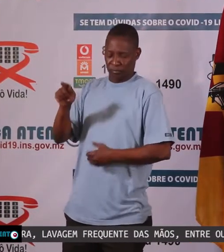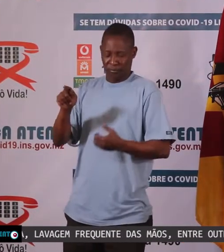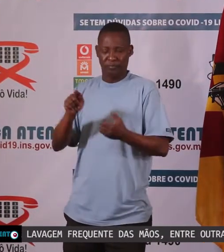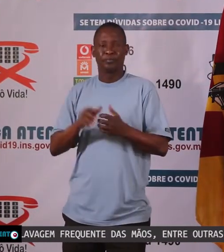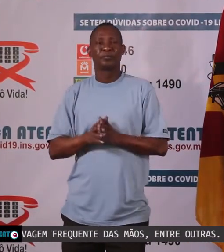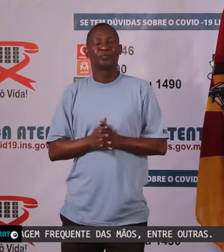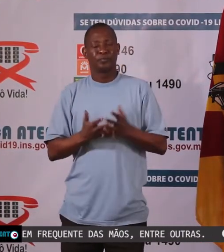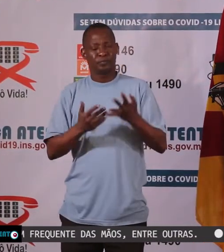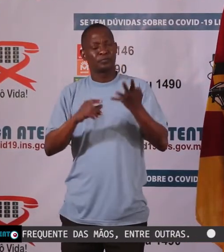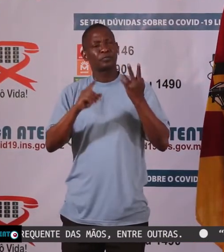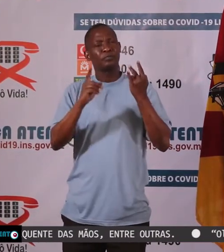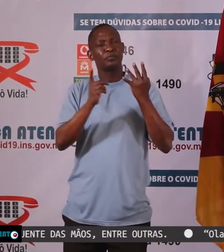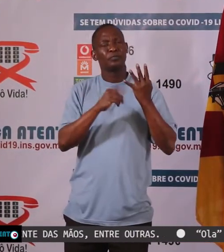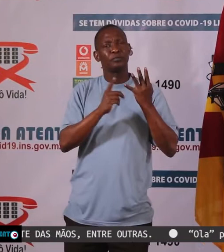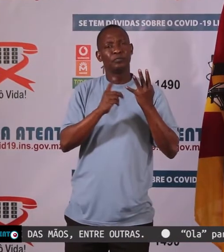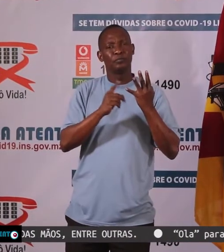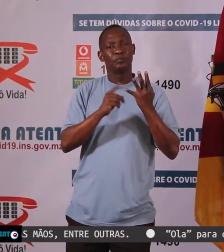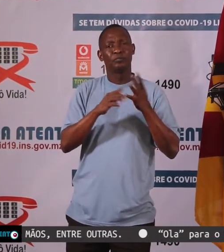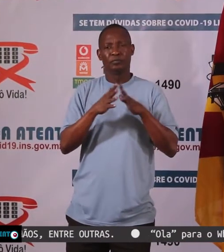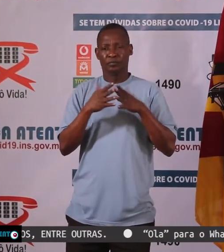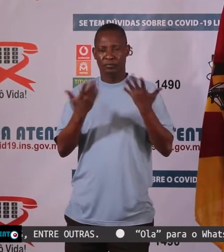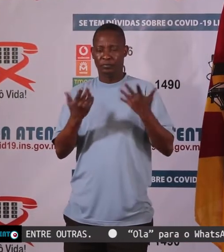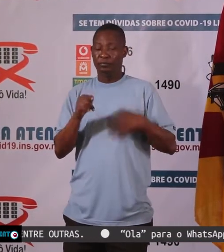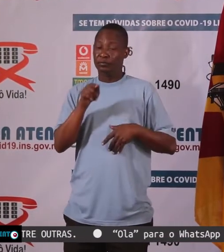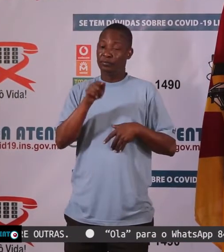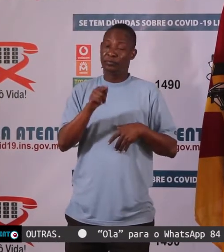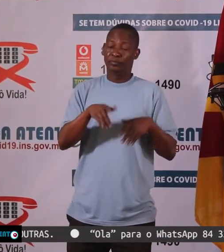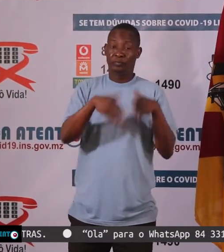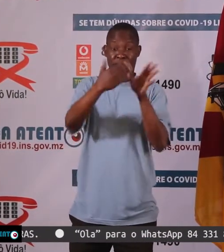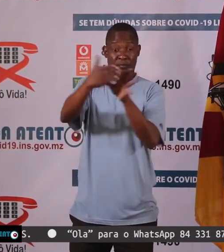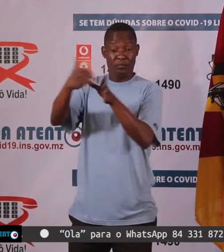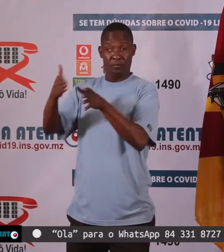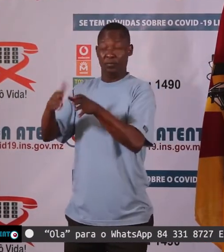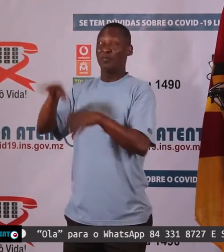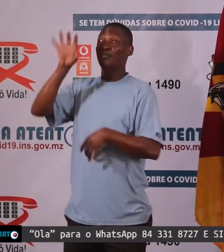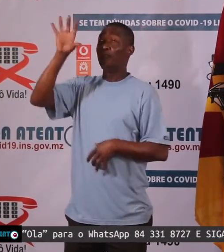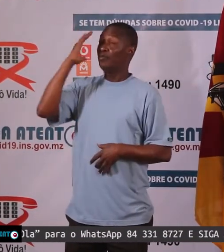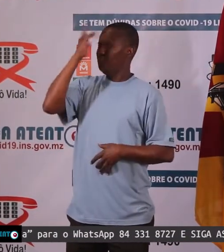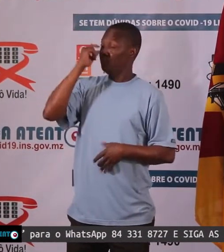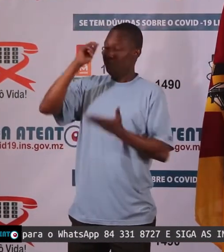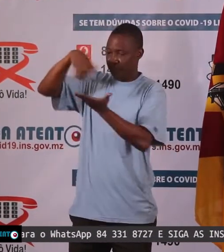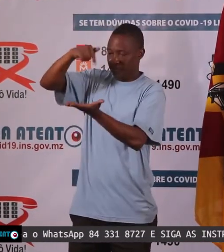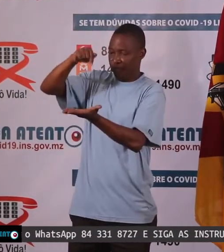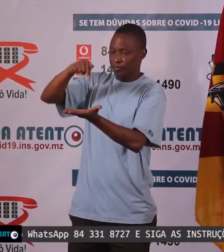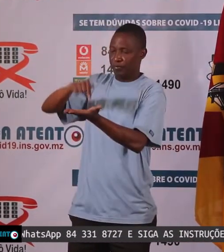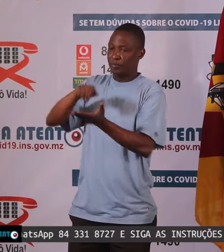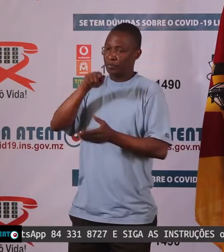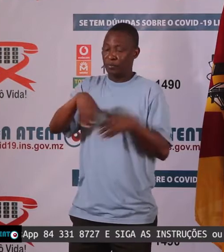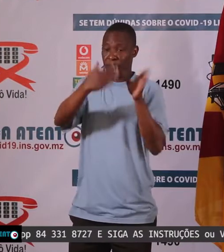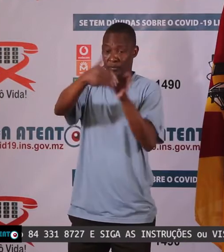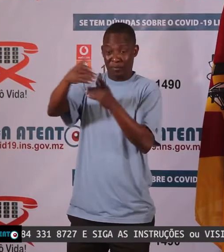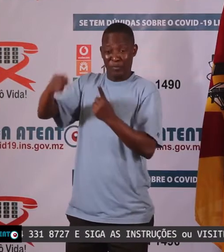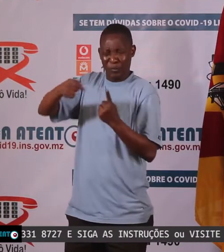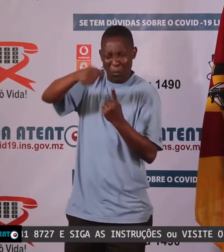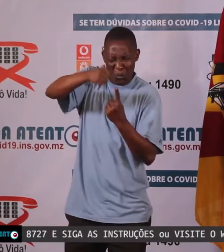Estabelecer a capacidade de testagem do novo coronavírus na cidade de Nampula, como já foi anunciado antes pelo Instituto Nacional